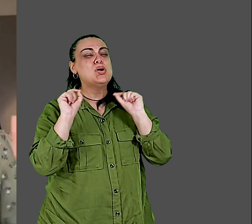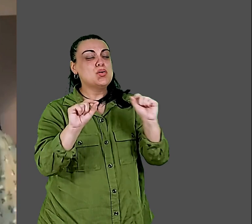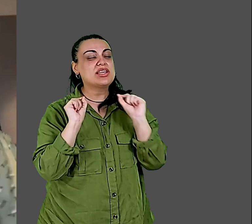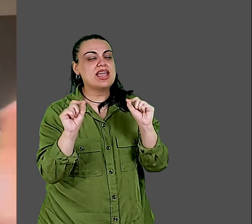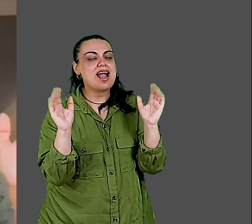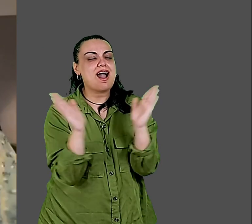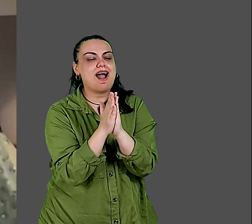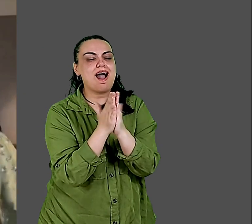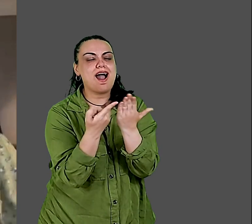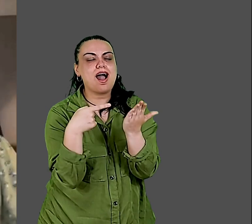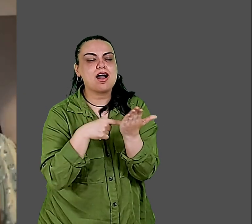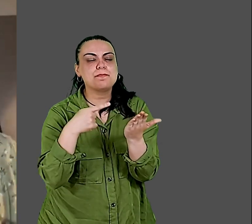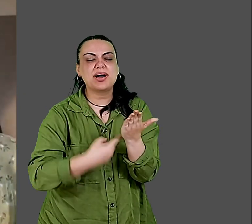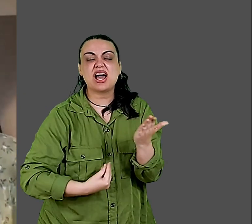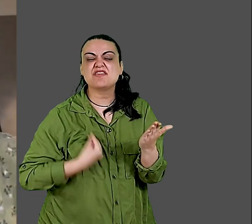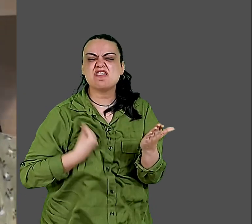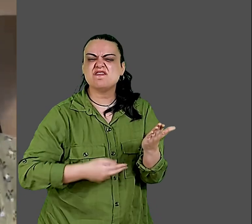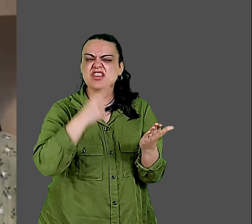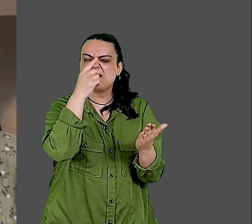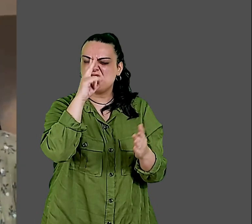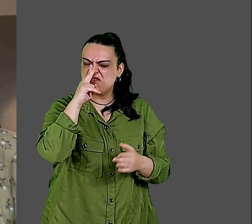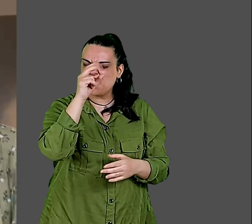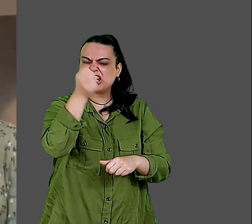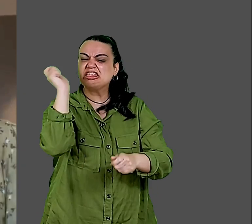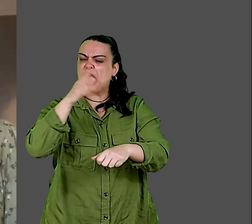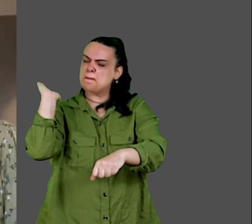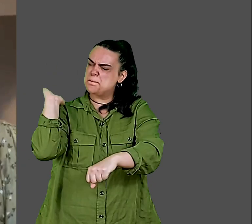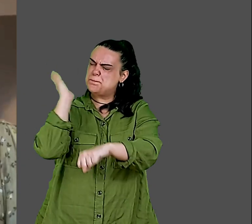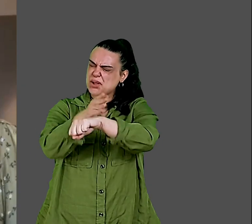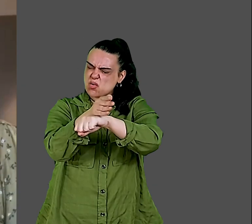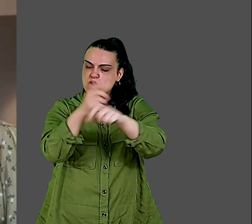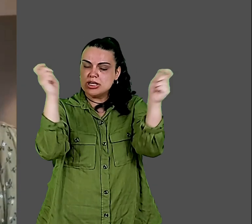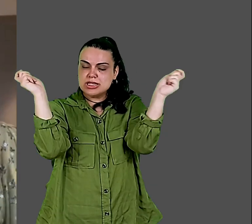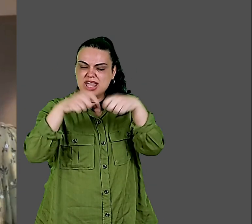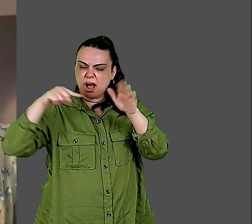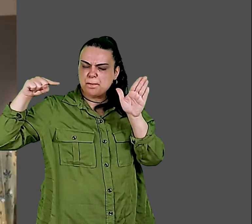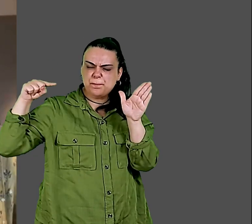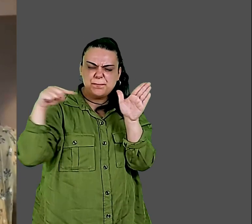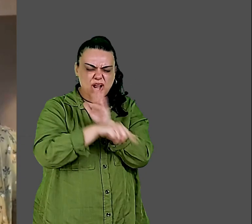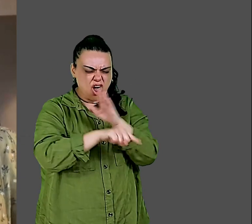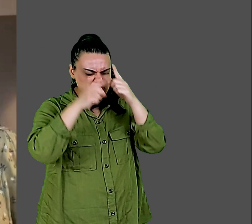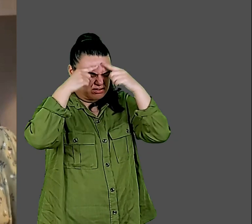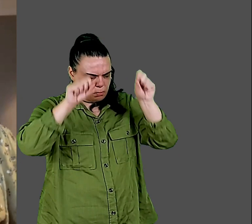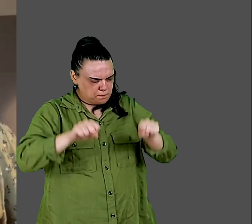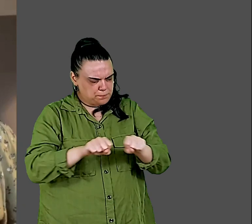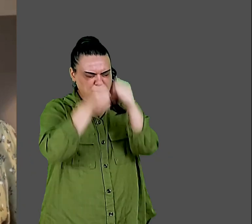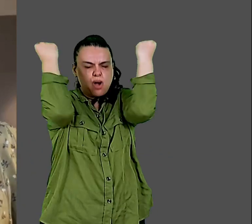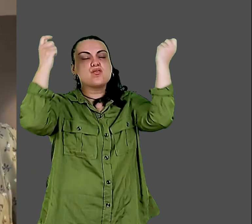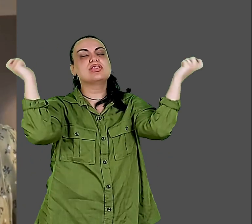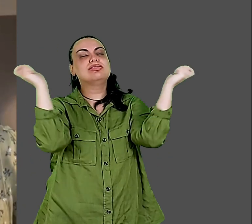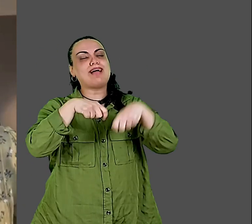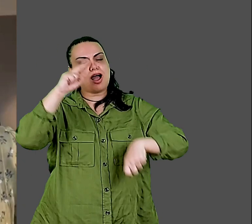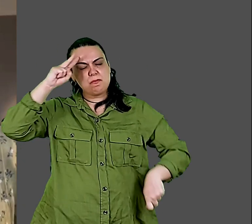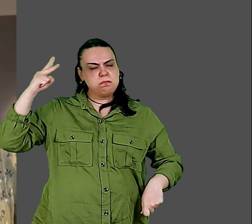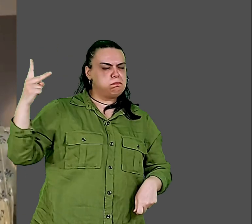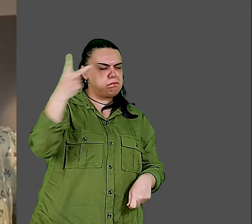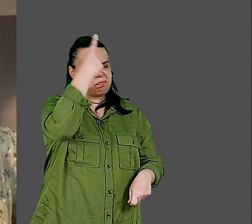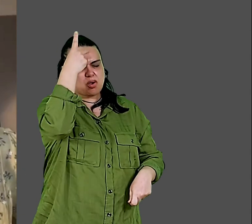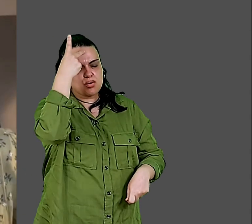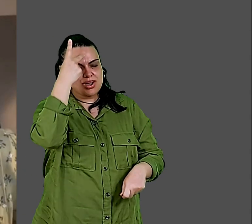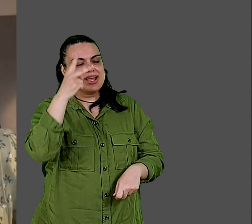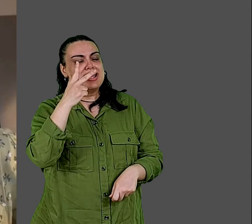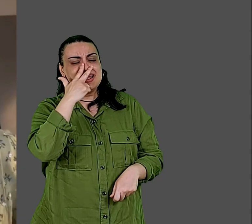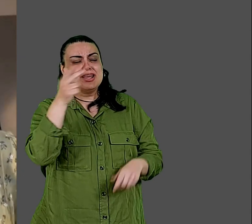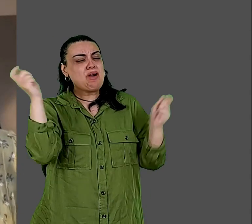palavra, porque a palavra é viva, a palavra é eficaz, ela penetra profundamente, ela é como um martelo que